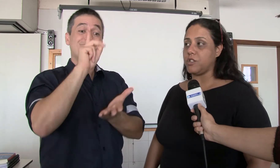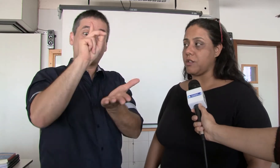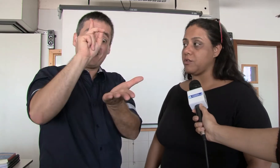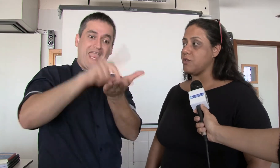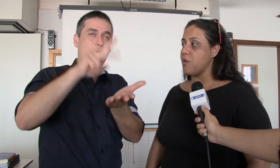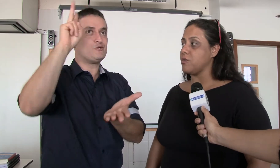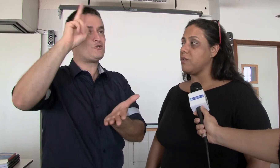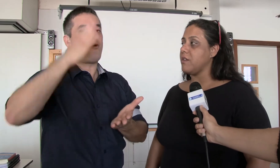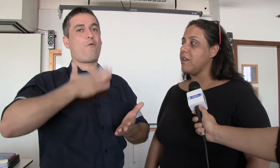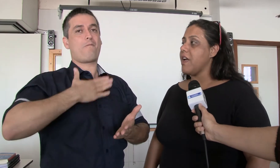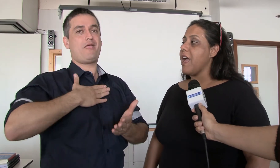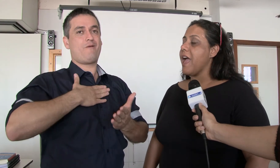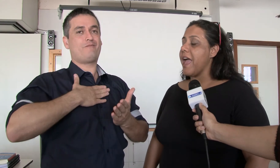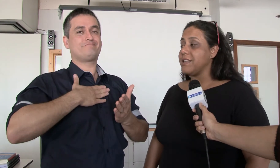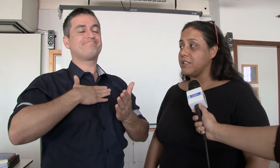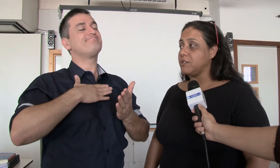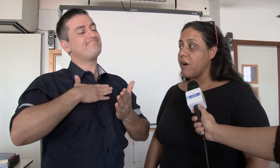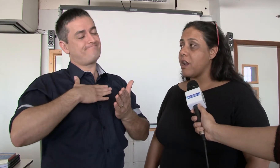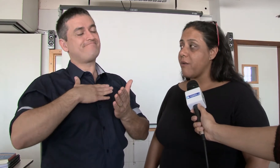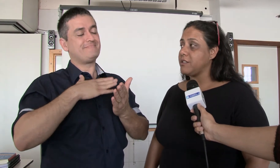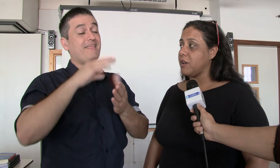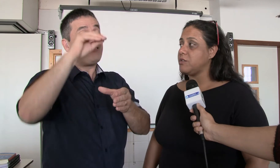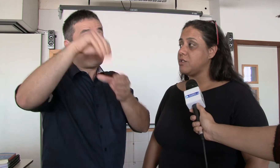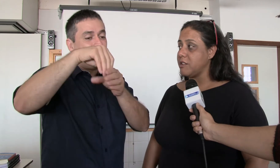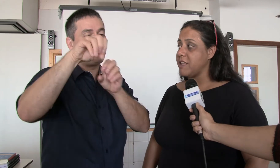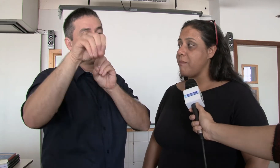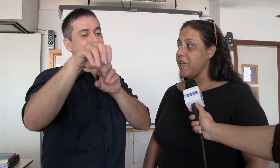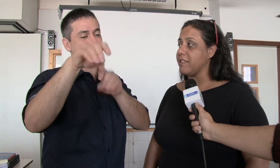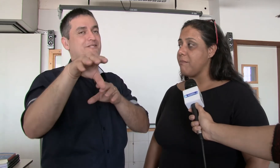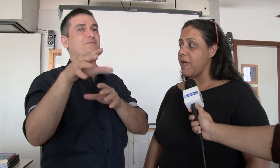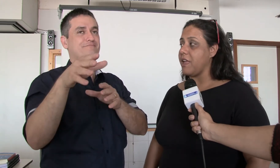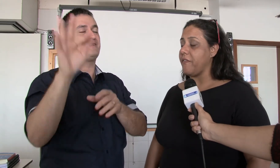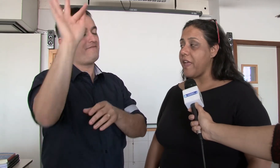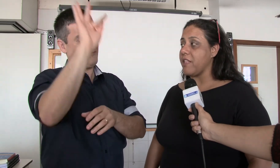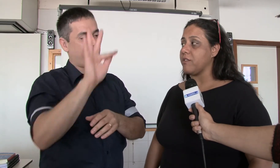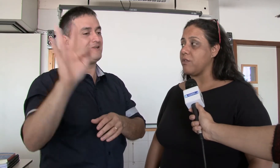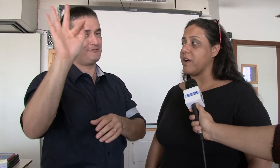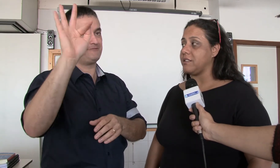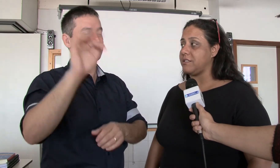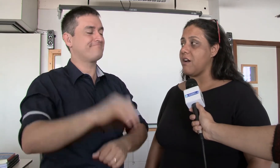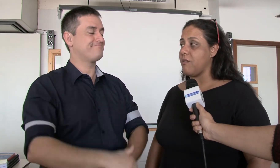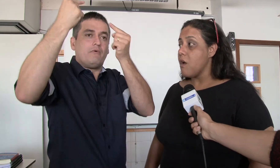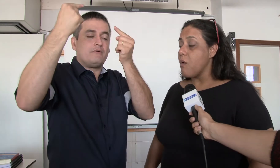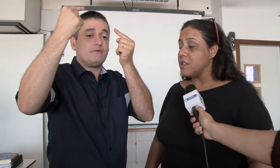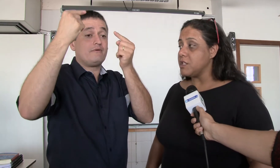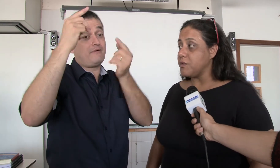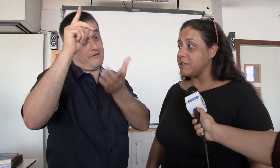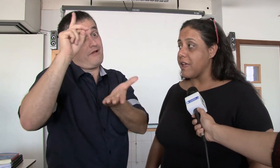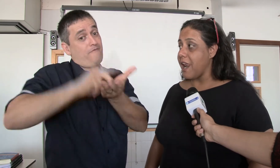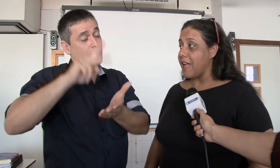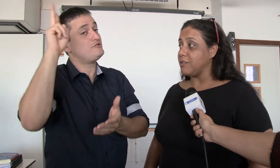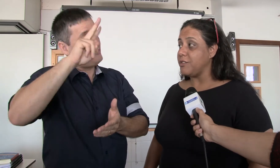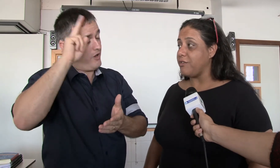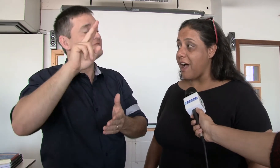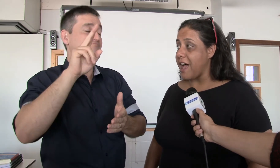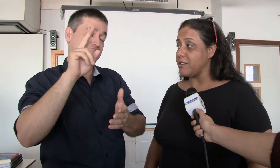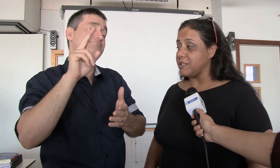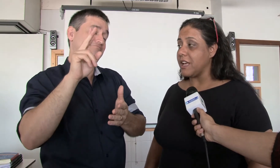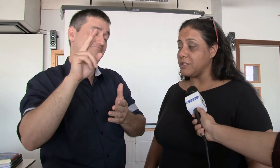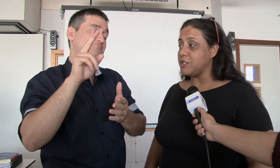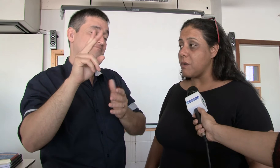com sujeito surdo essa história não é só do sujeitos é minha também dentro da educação quando a gente fez o relato